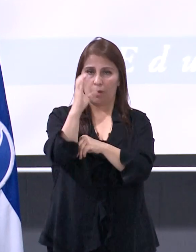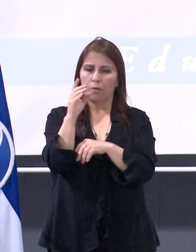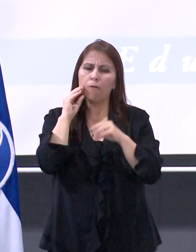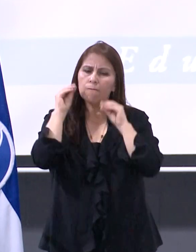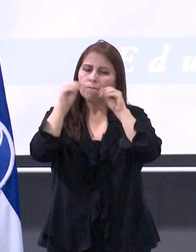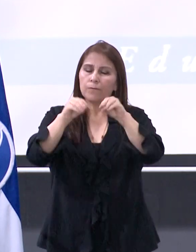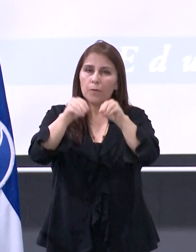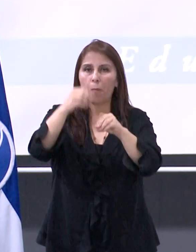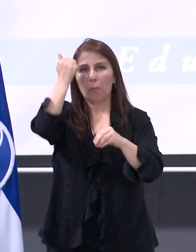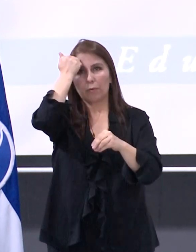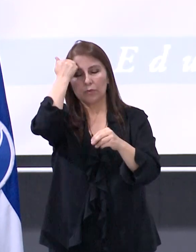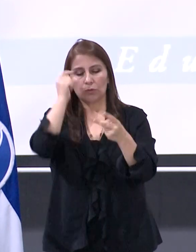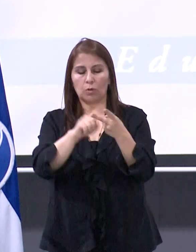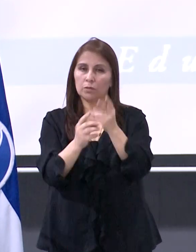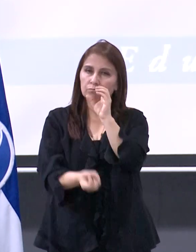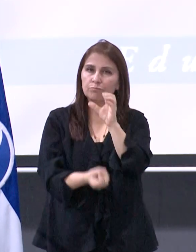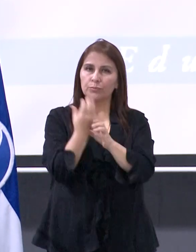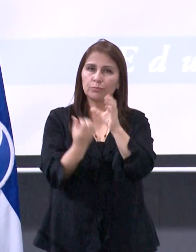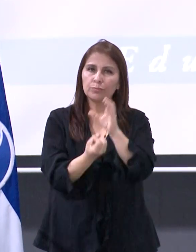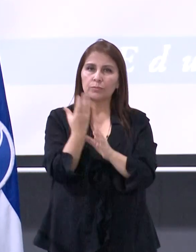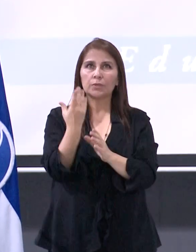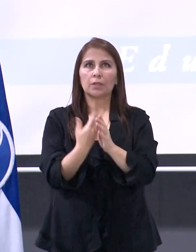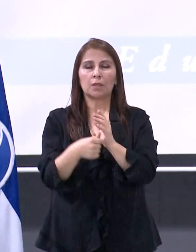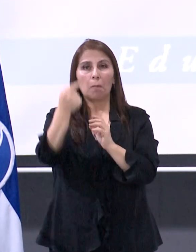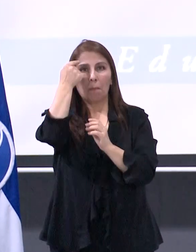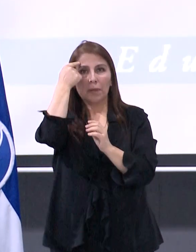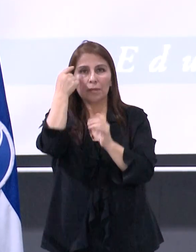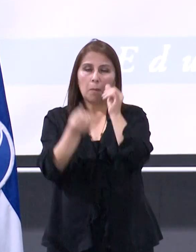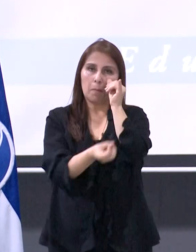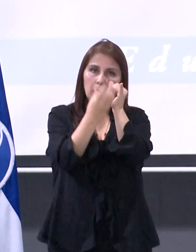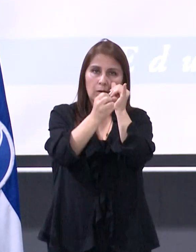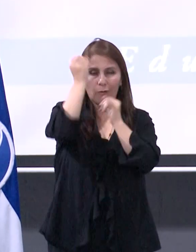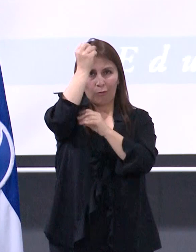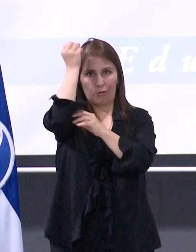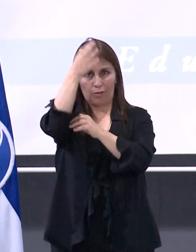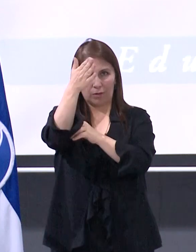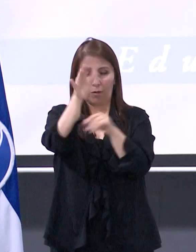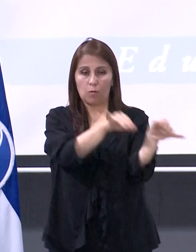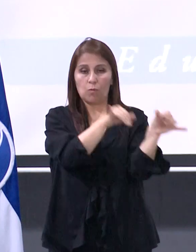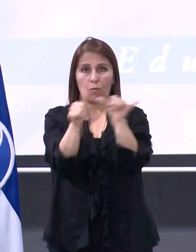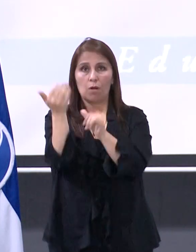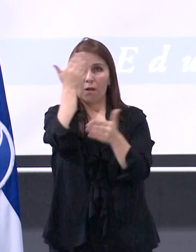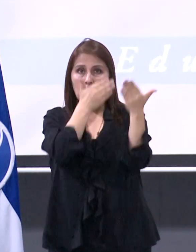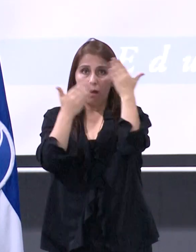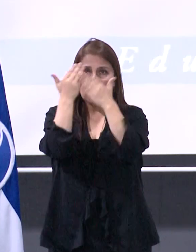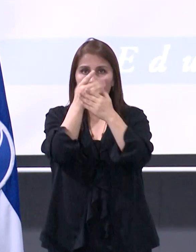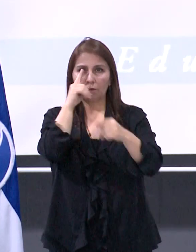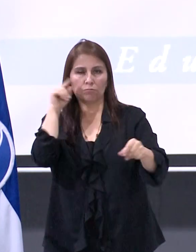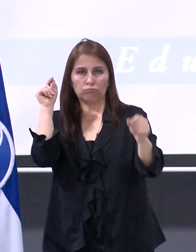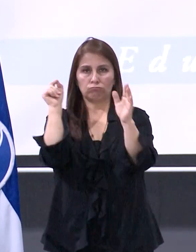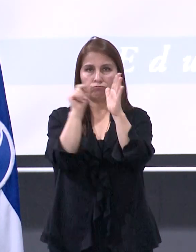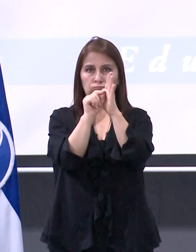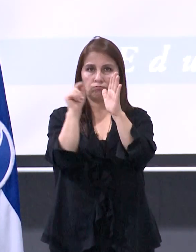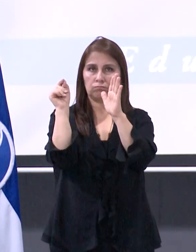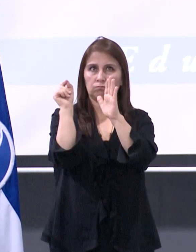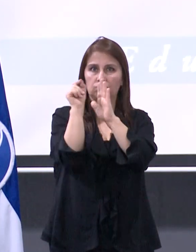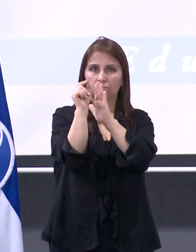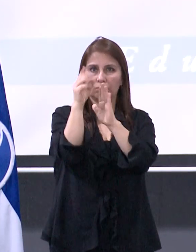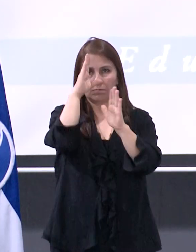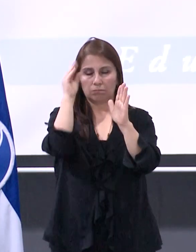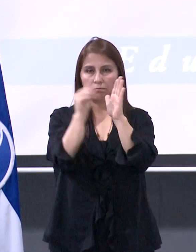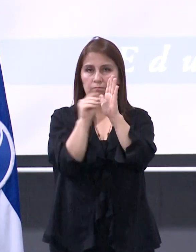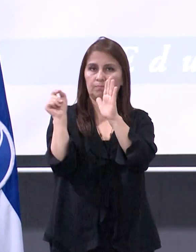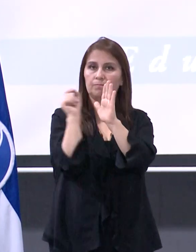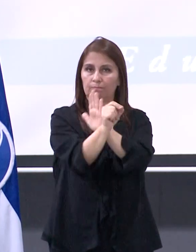maestros la presión de conocimiento educativo pedagógico a didáctico así como el análisis crítico del sistema educativo colombiano y las